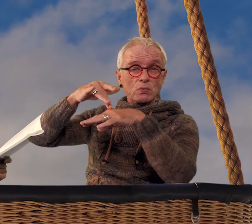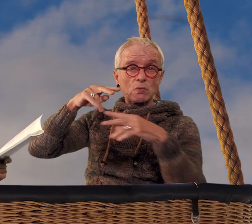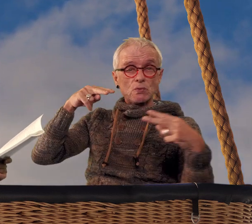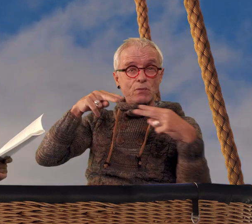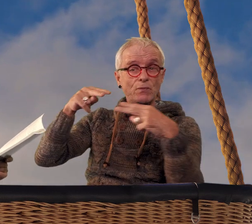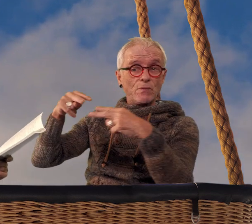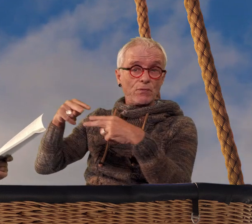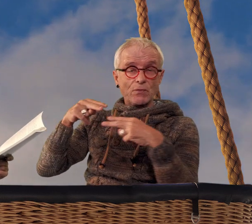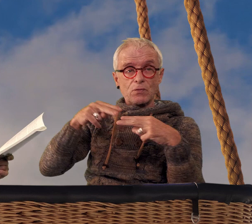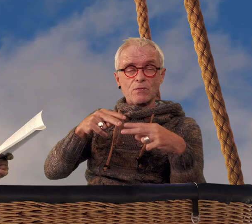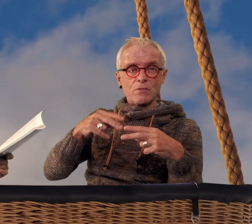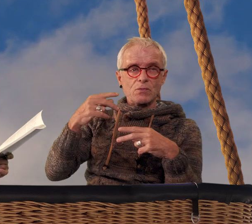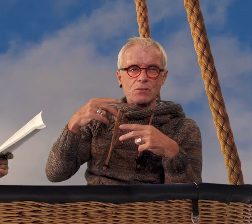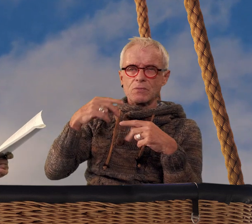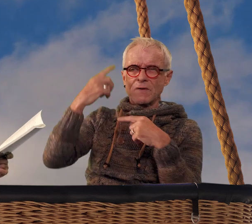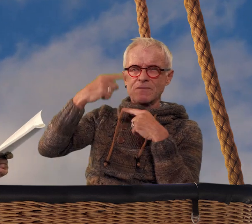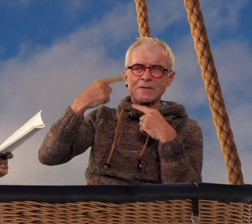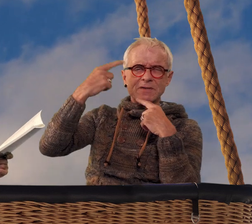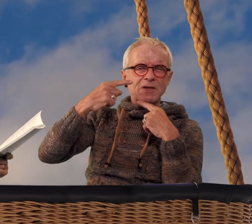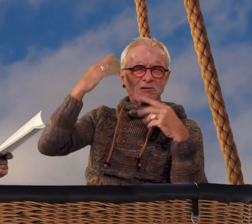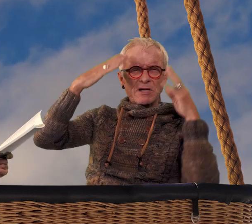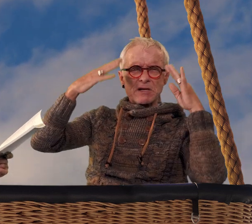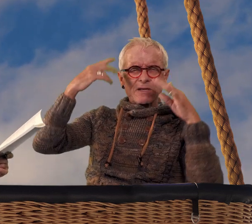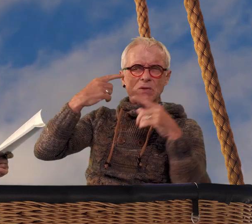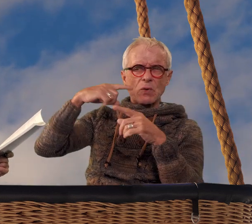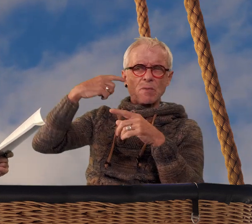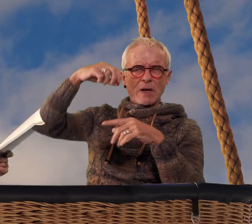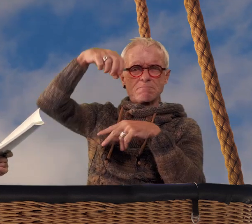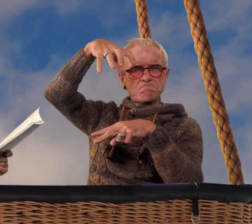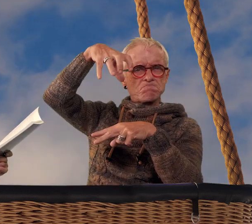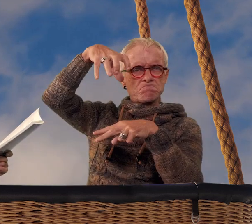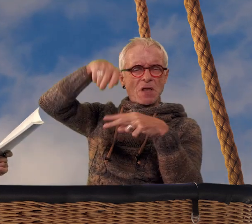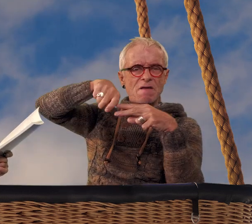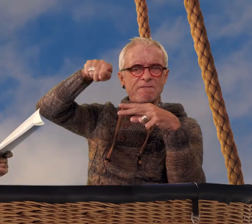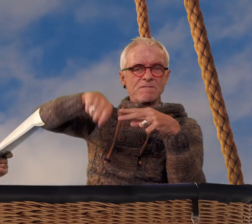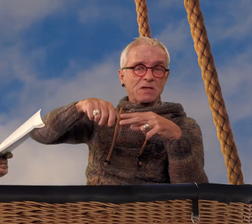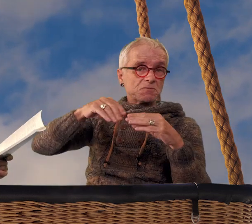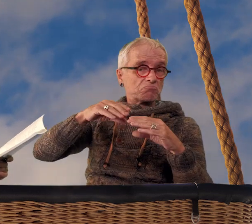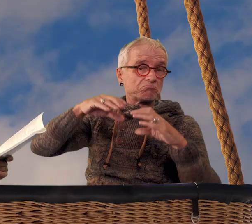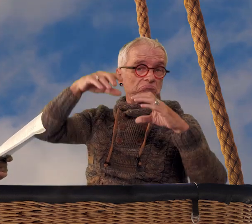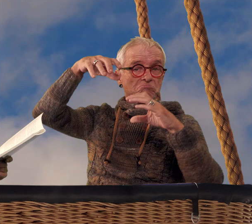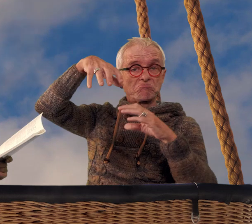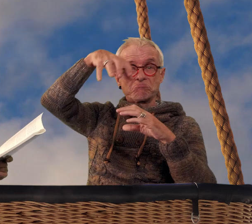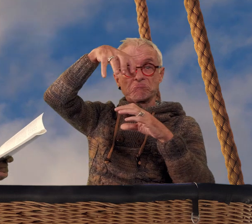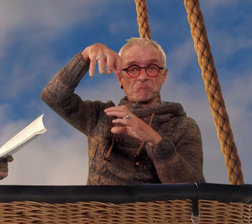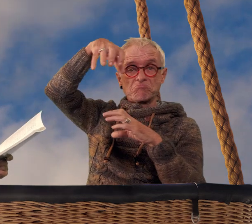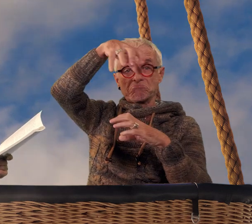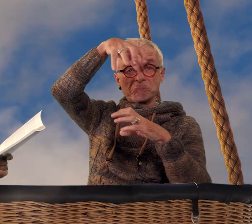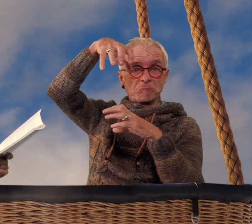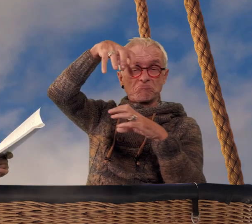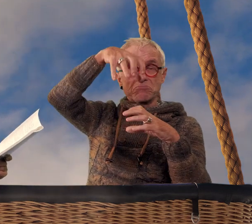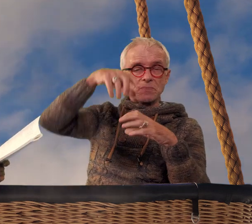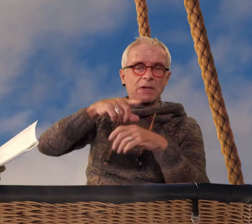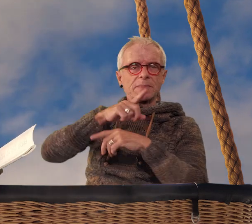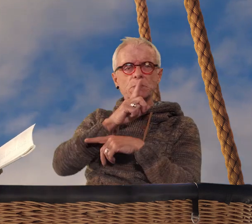inquiet, il contemplait avidement la curieuse machine qui demeurait immobile à quelques pieds du sol et il restait